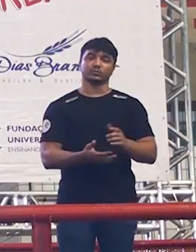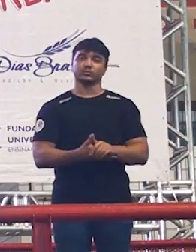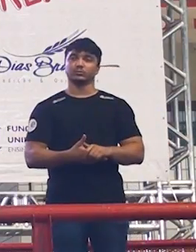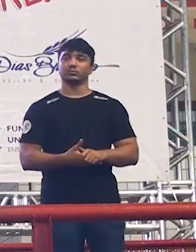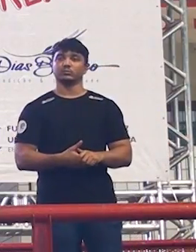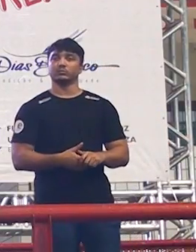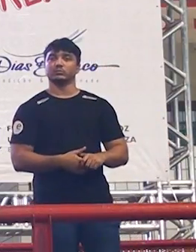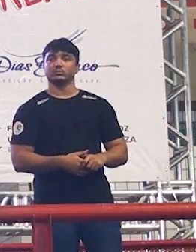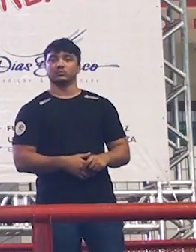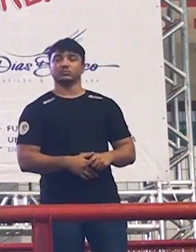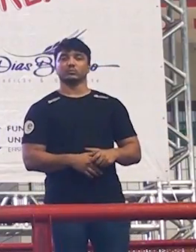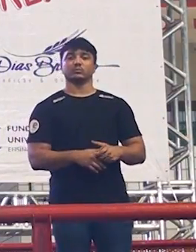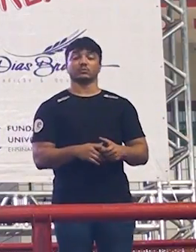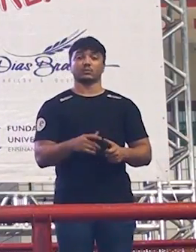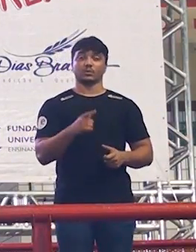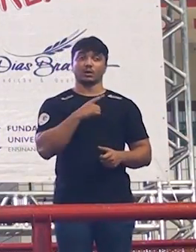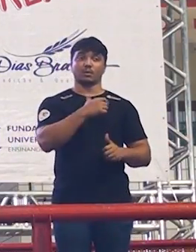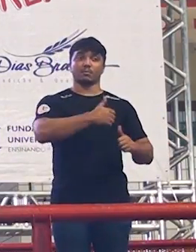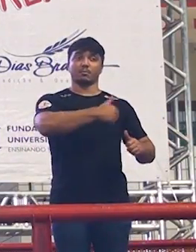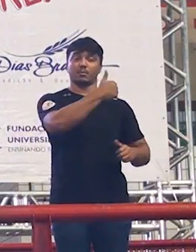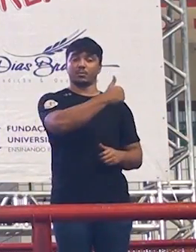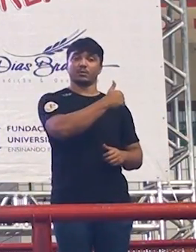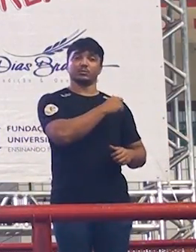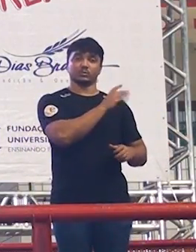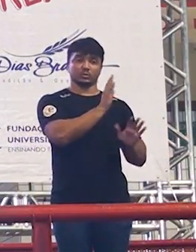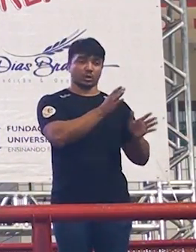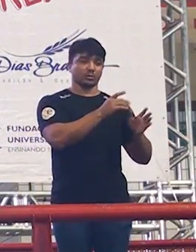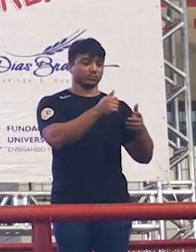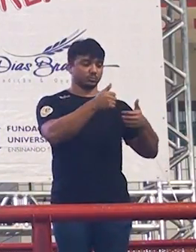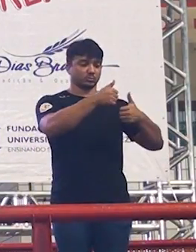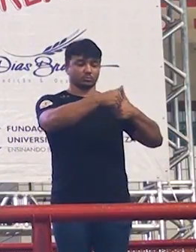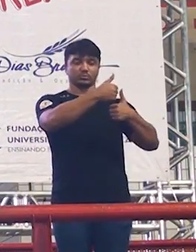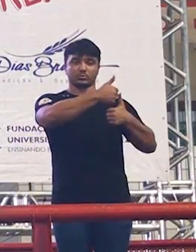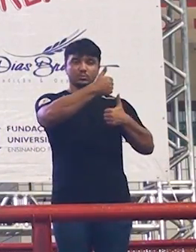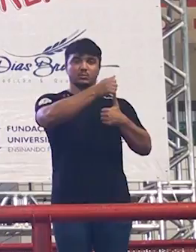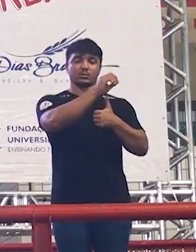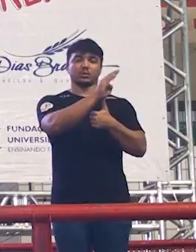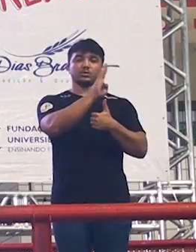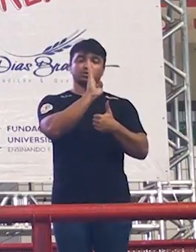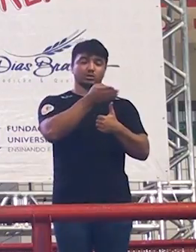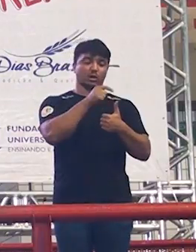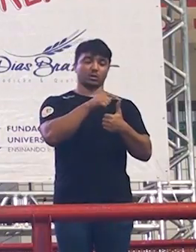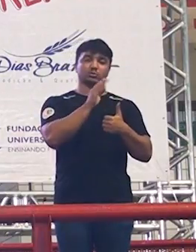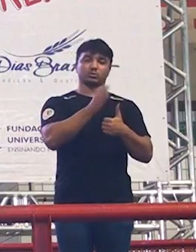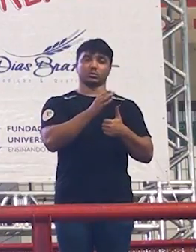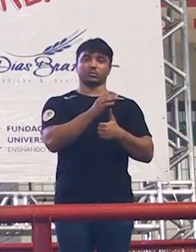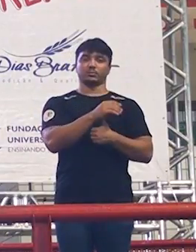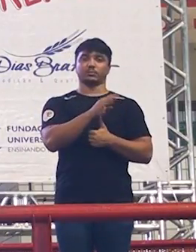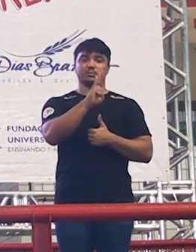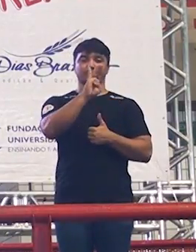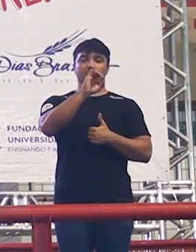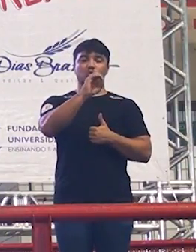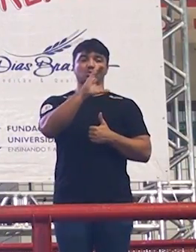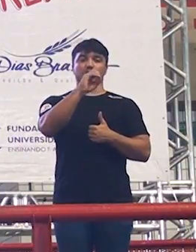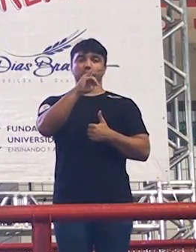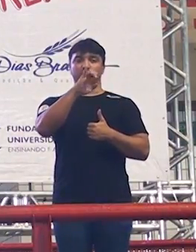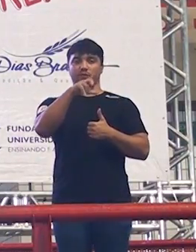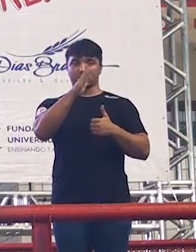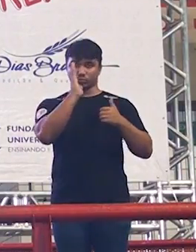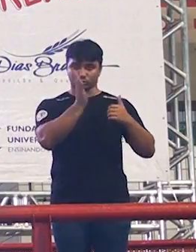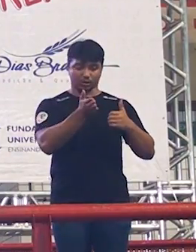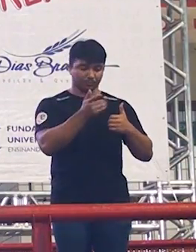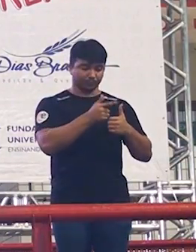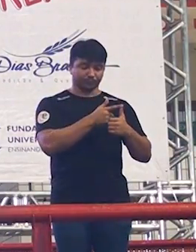então o primeiro dos 7 já vimos. A primeira fonte de energia já foi vista, biocombustível,